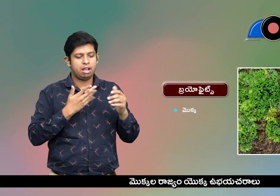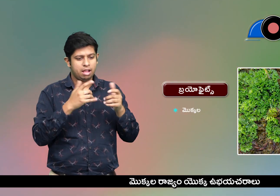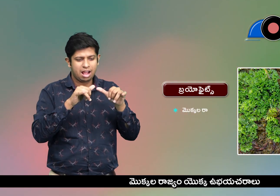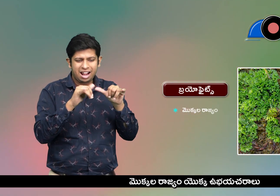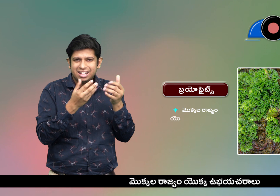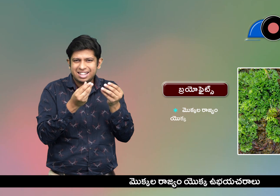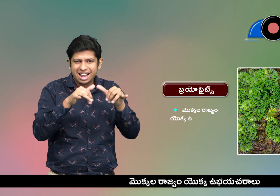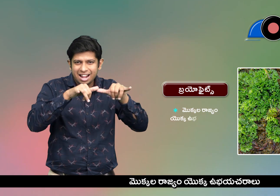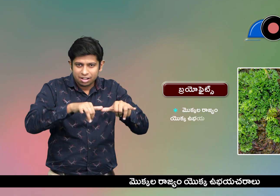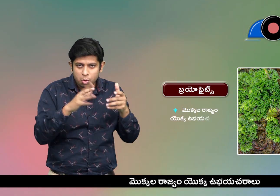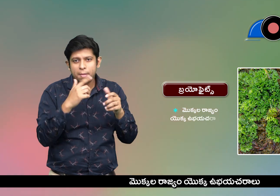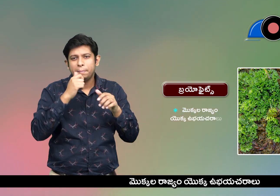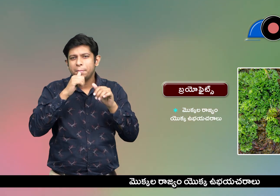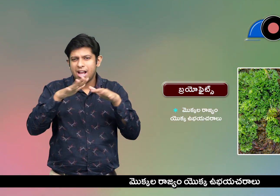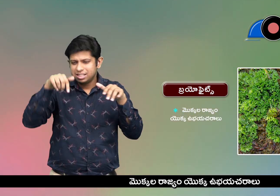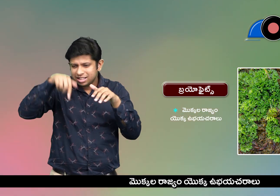మొక్కల రాజ్యం యొక్క ఉభయచరాలు.